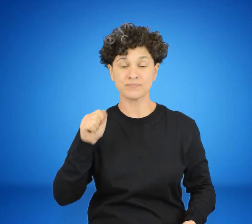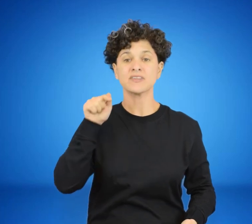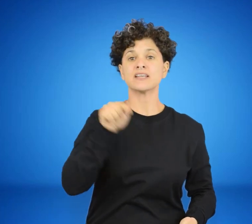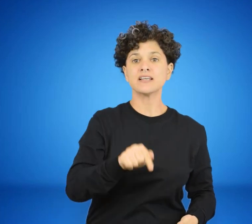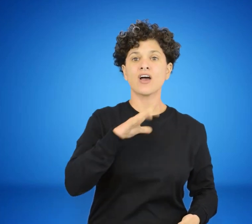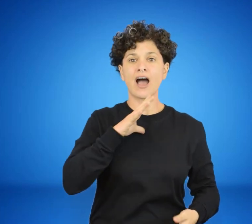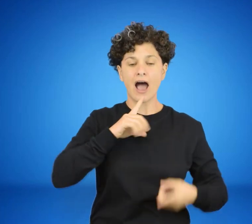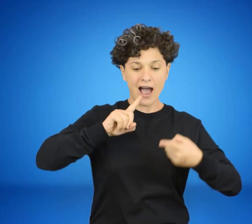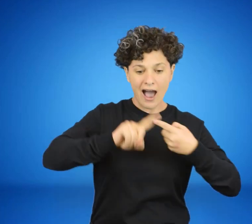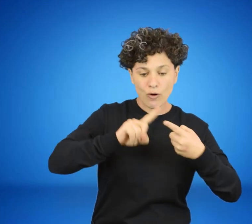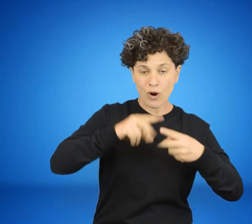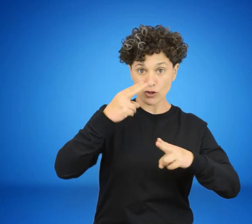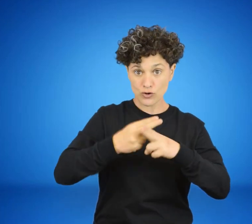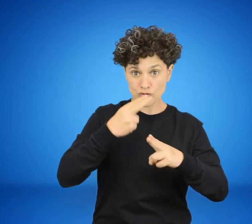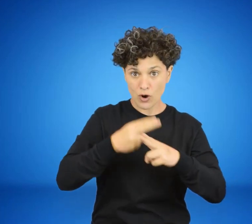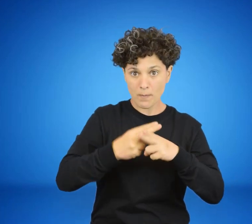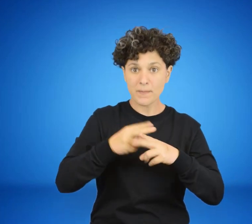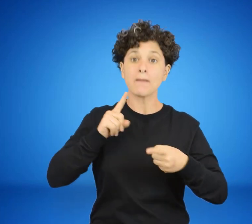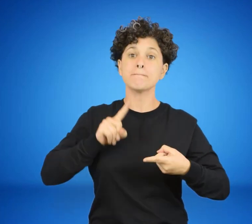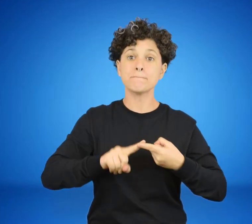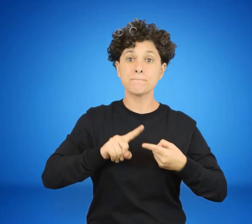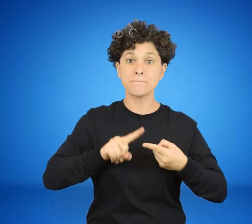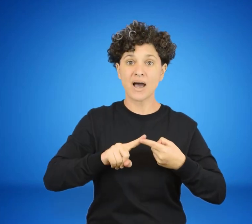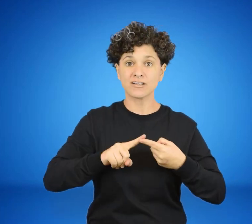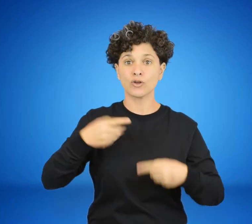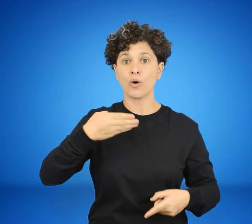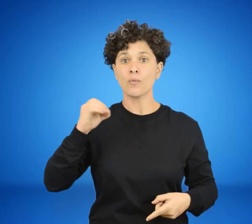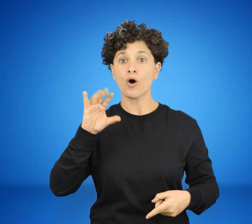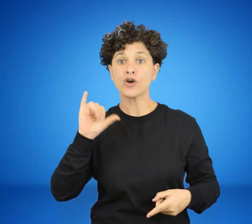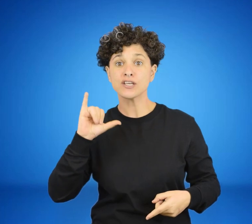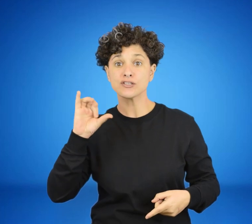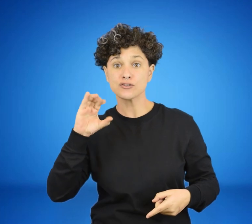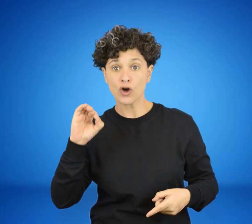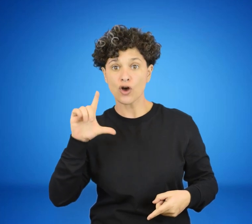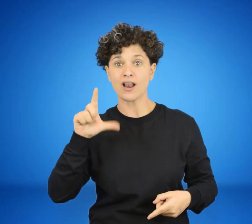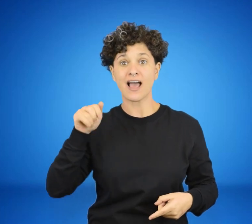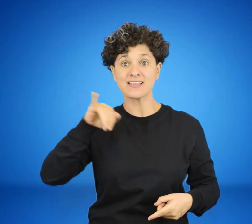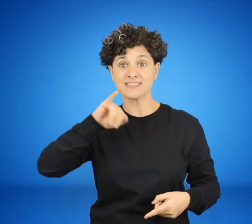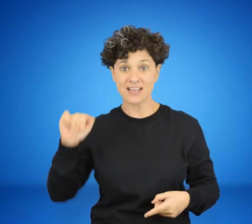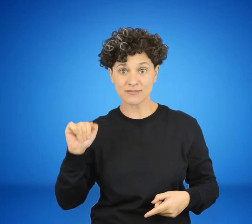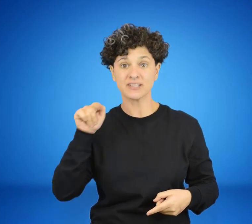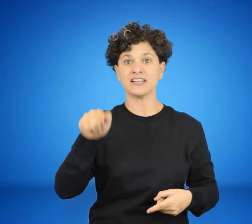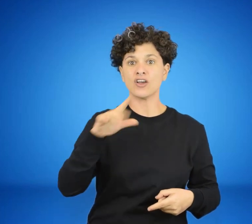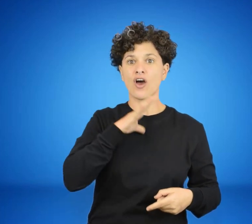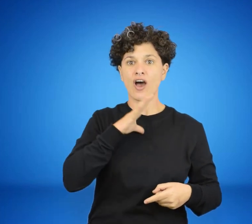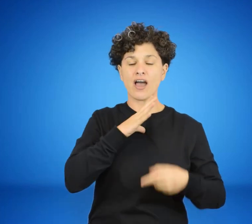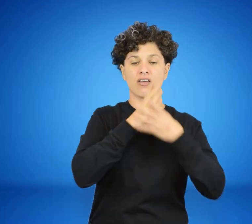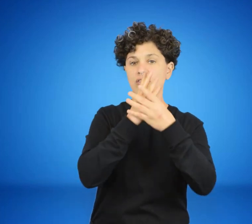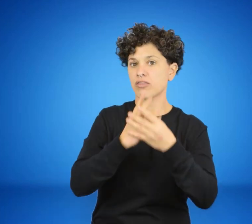el presidente decidió acordar el pacto de voicesonanza institucionalizó el protagonismo